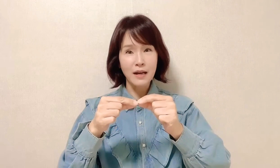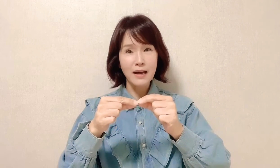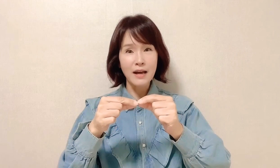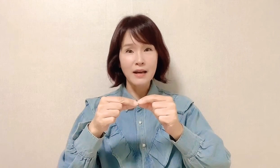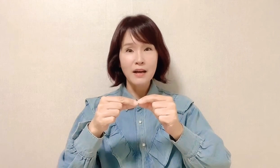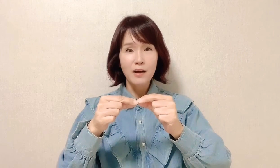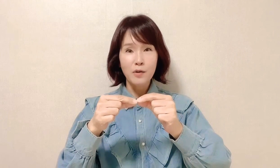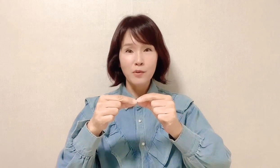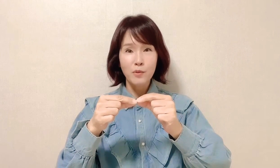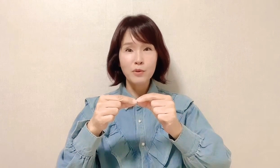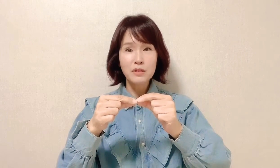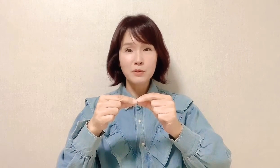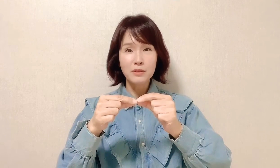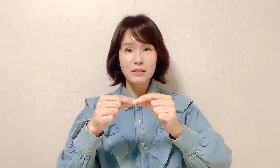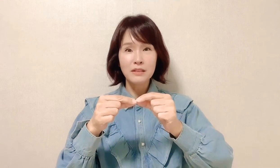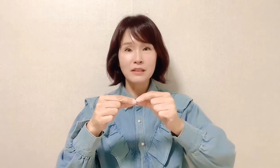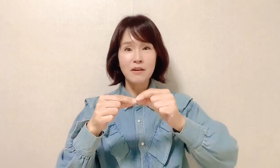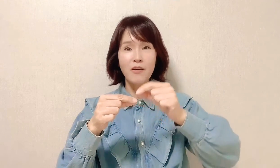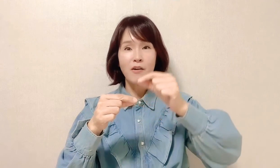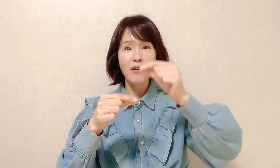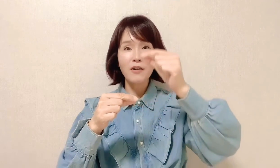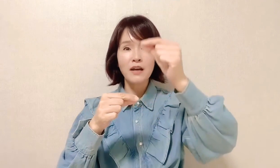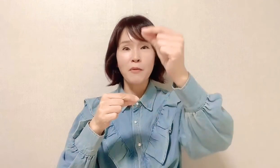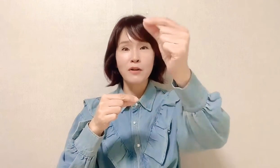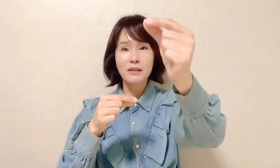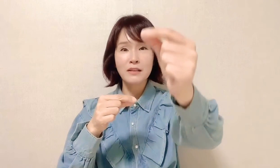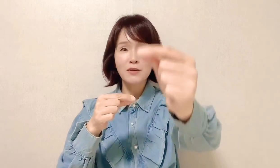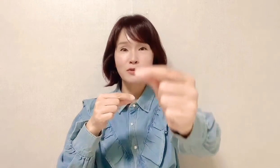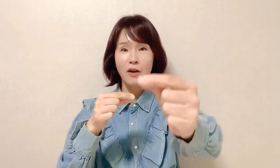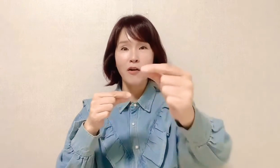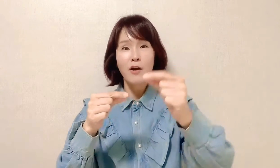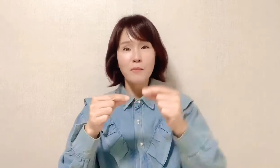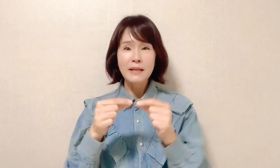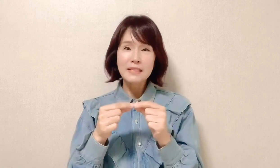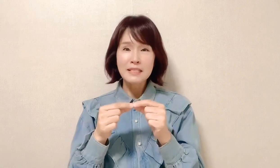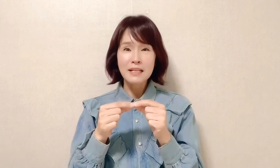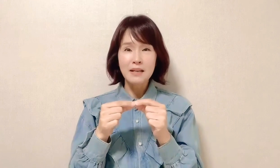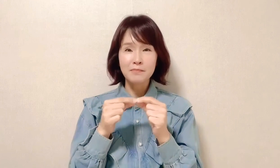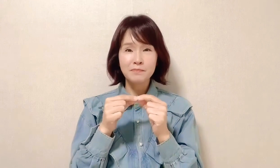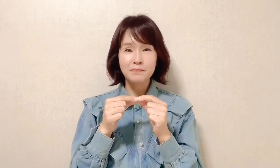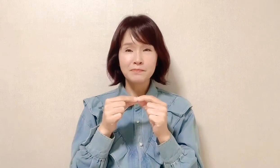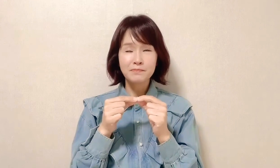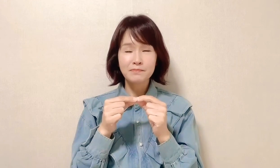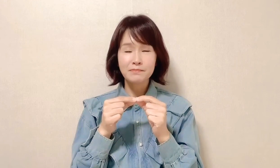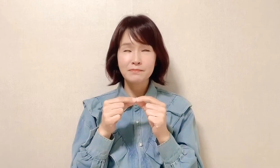붙이셨다가 오른손을 이렇게 멀리 띄워주세요. 마치